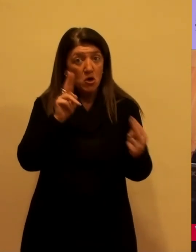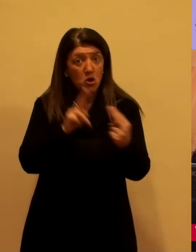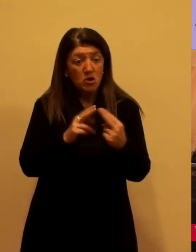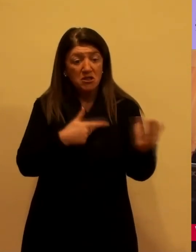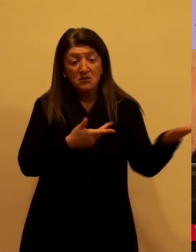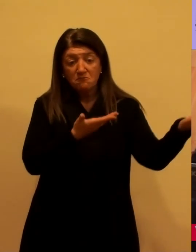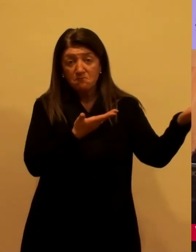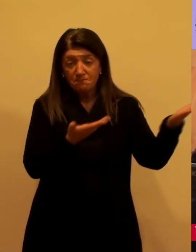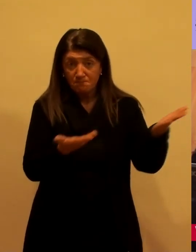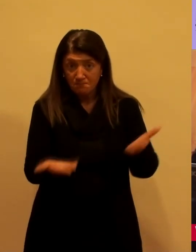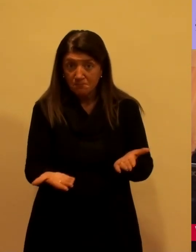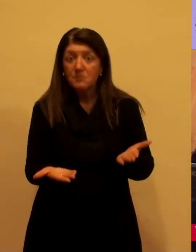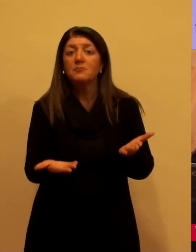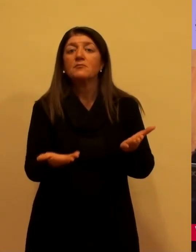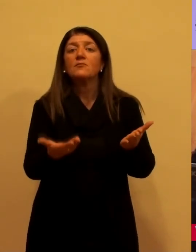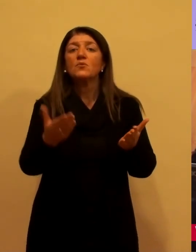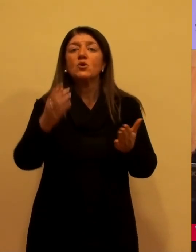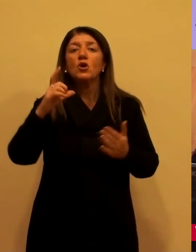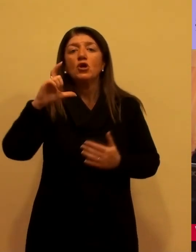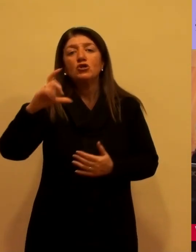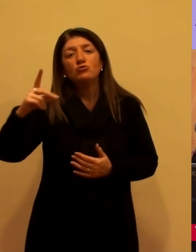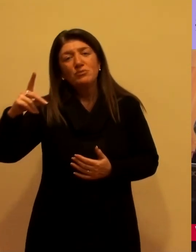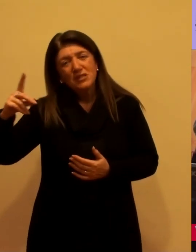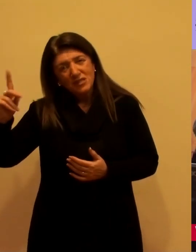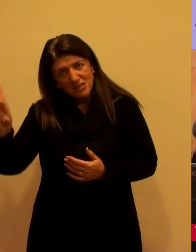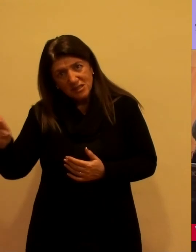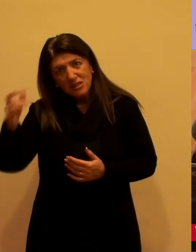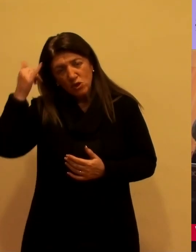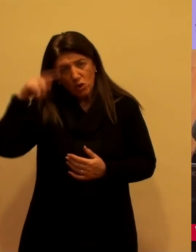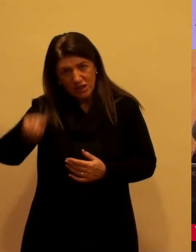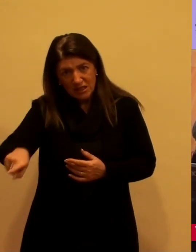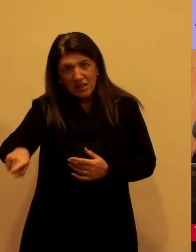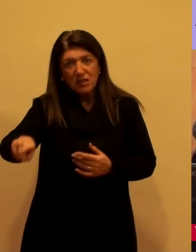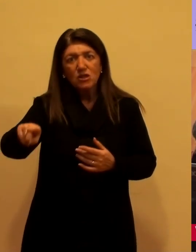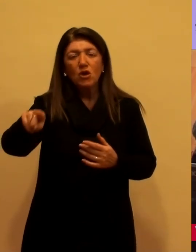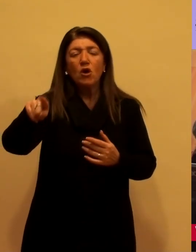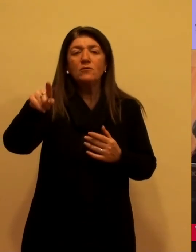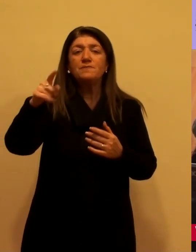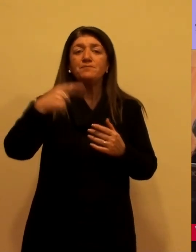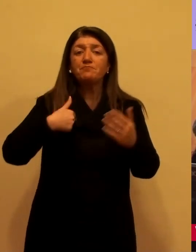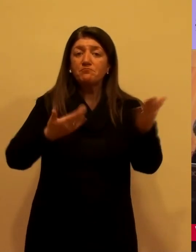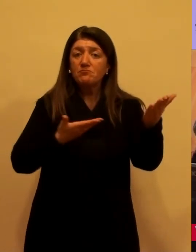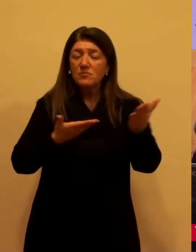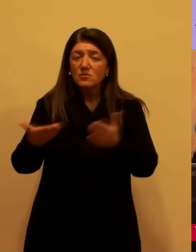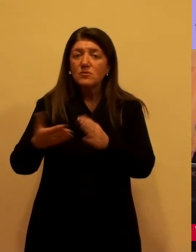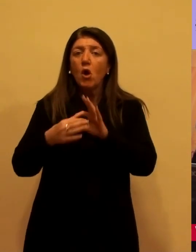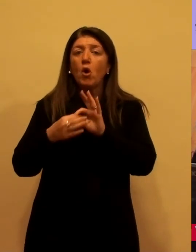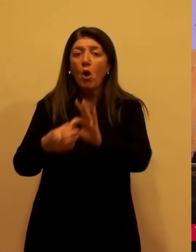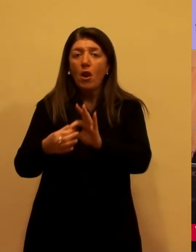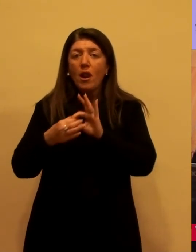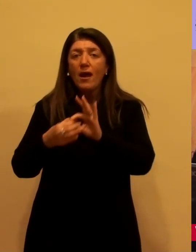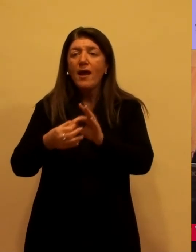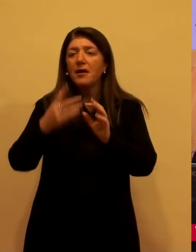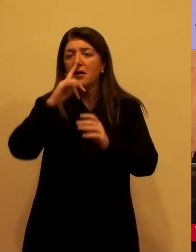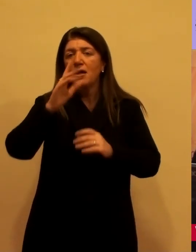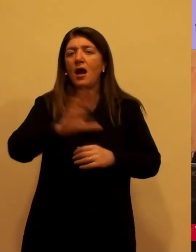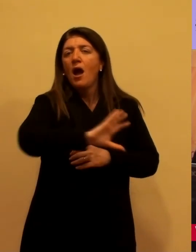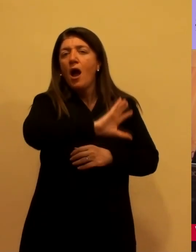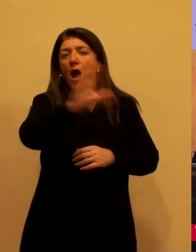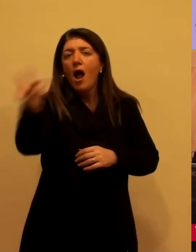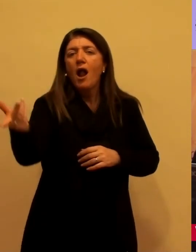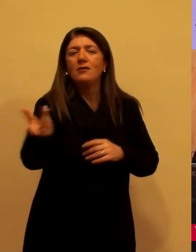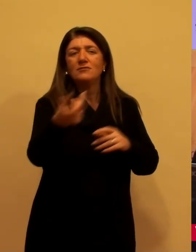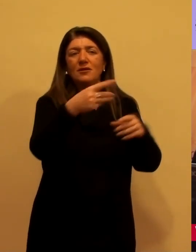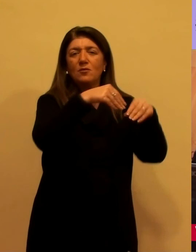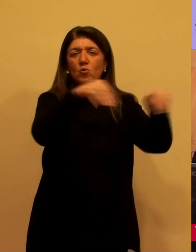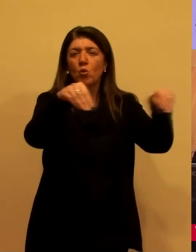invitando noi e la Consulta Persone in Difficoltà di Torino, invitando appunto i colleghi degli altri dipartimenti educazione